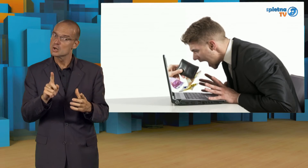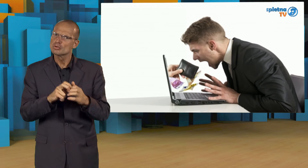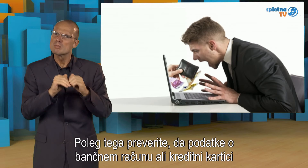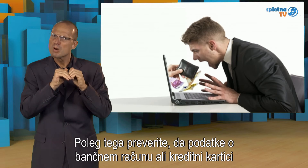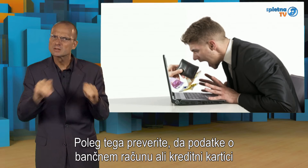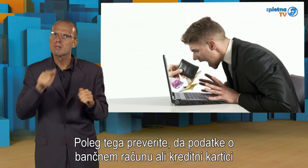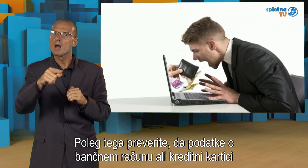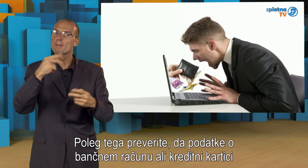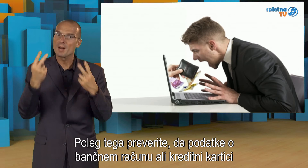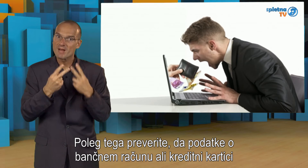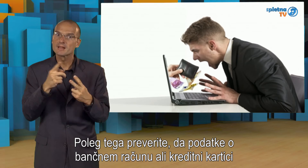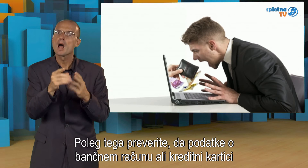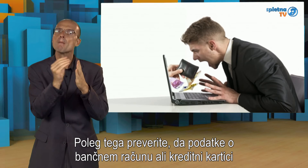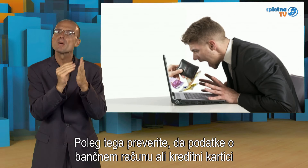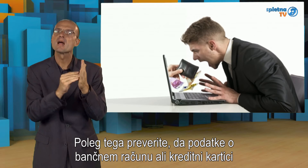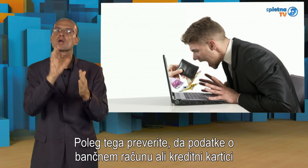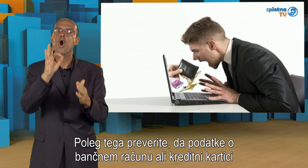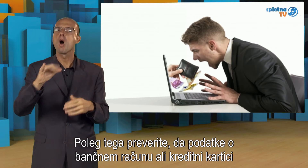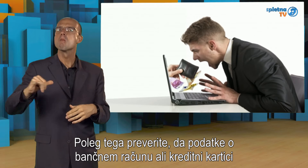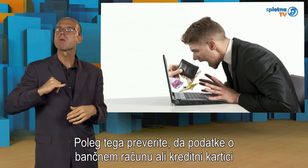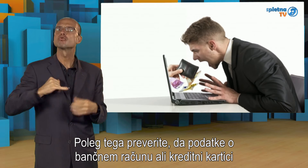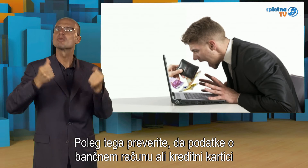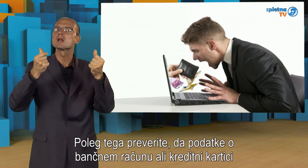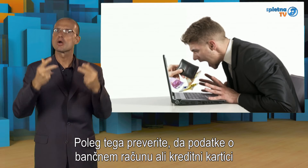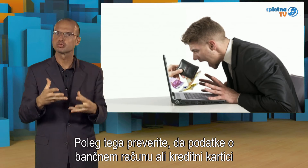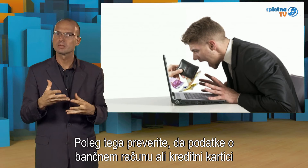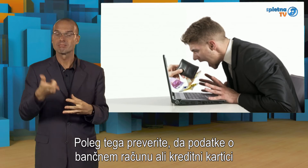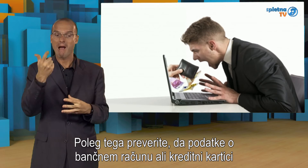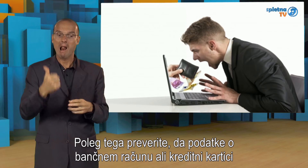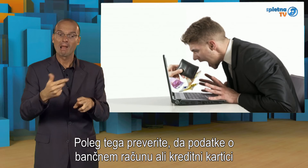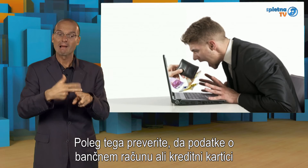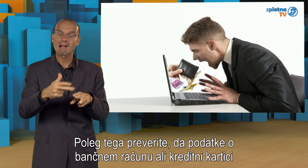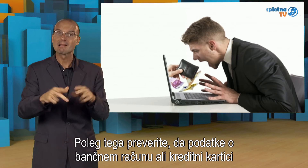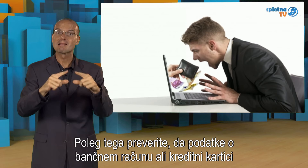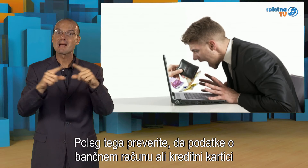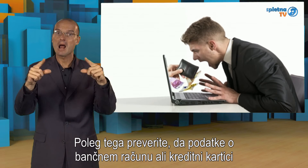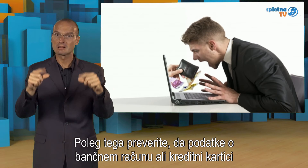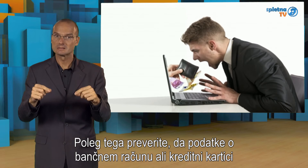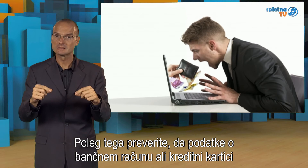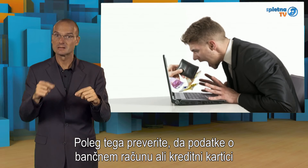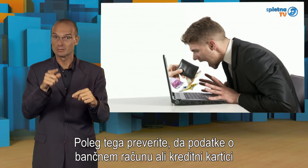Poleg tega preverite, da podatke o bančnem računu ali kreditni kartici pošljete prek šifriranih